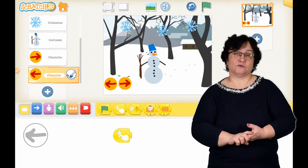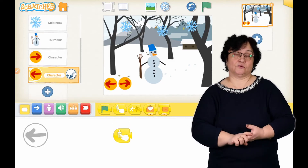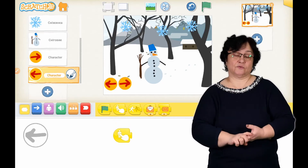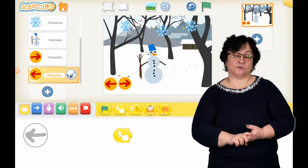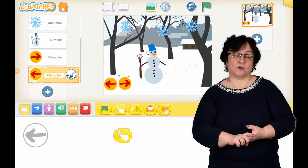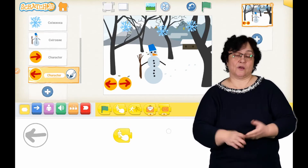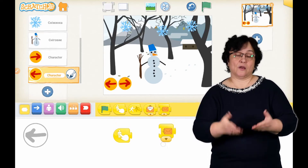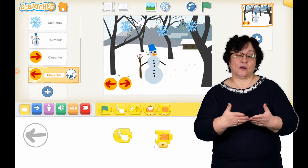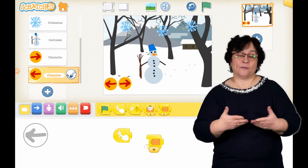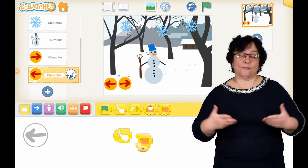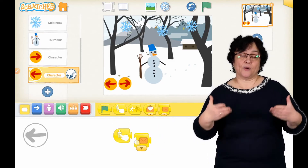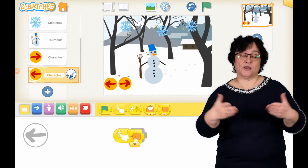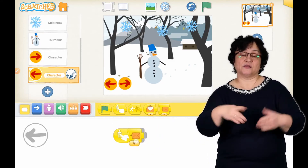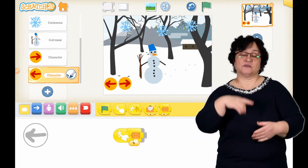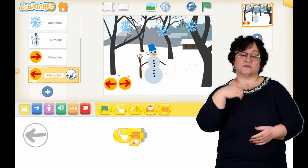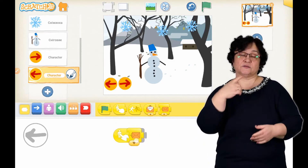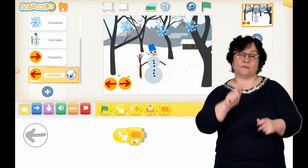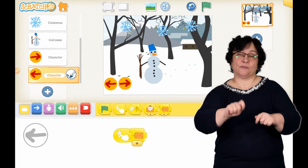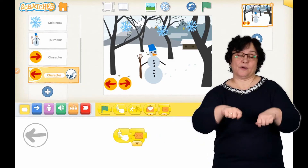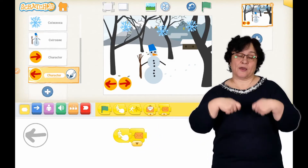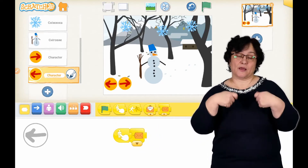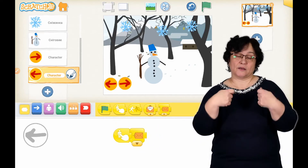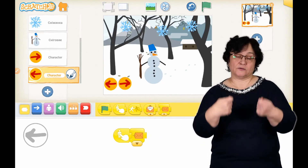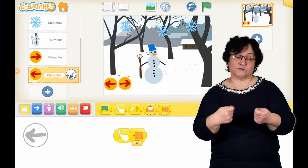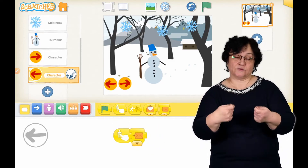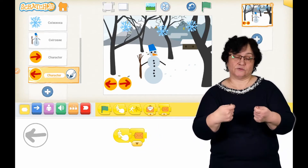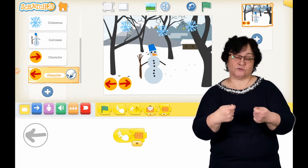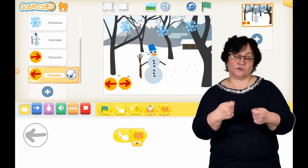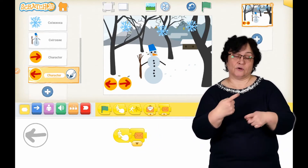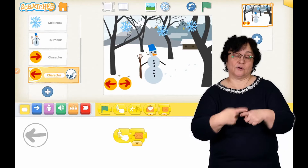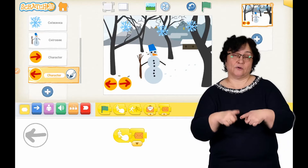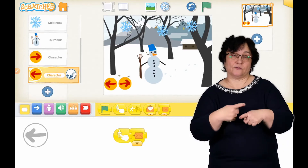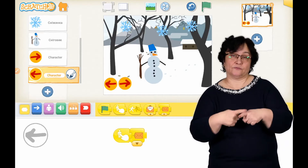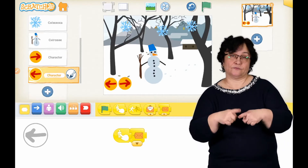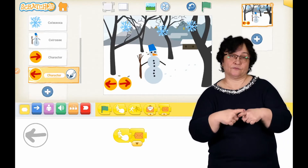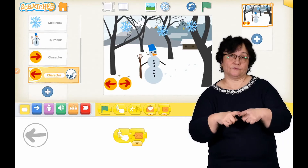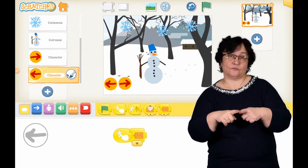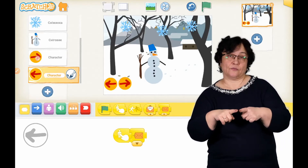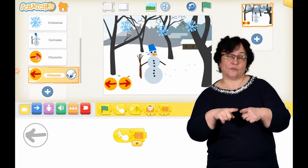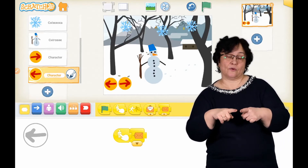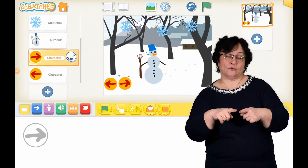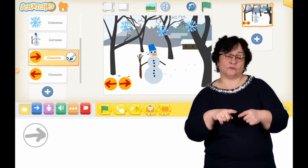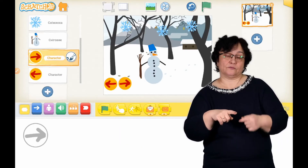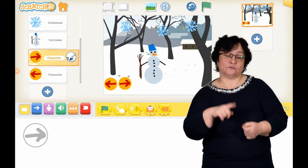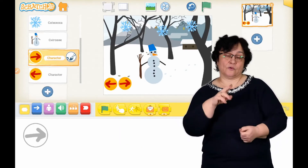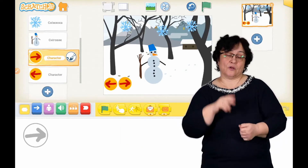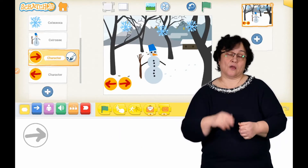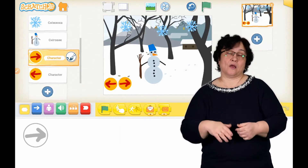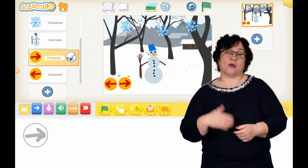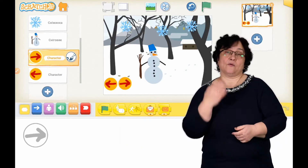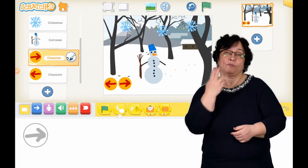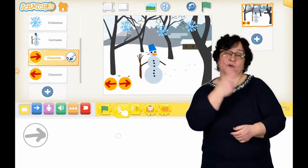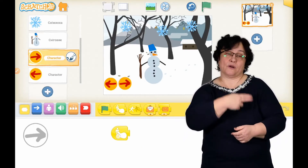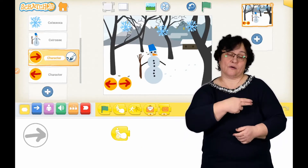натисканню, ми скажемо передати оранжеві повідомлення. А